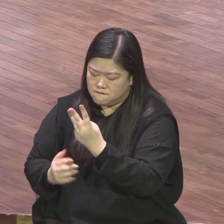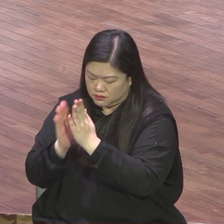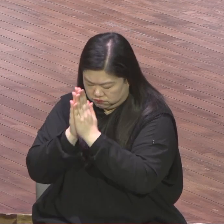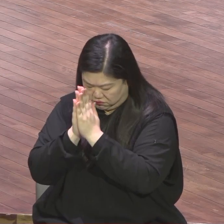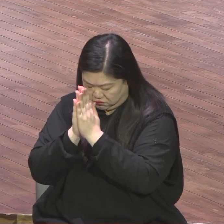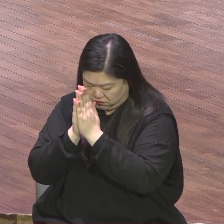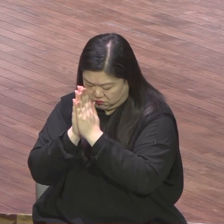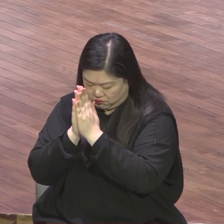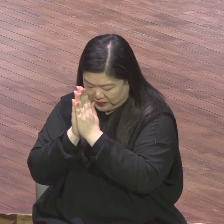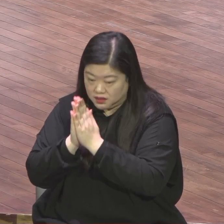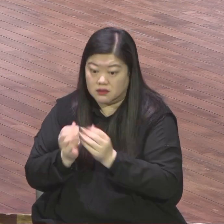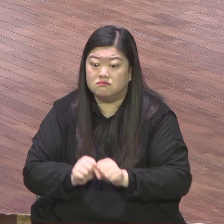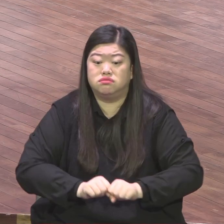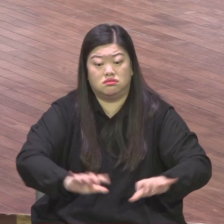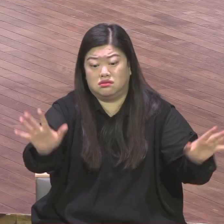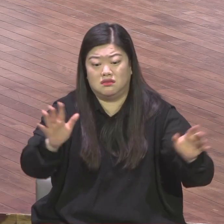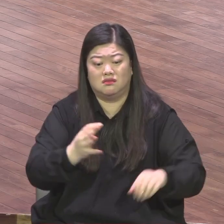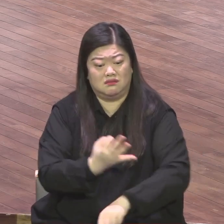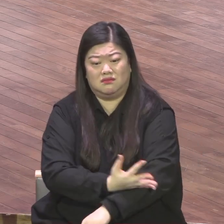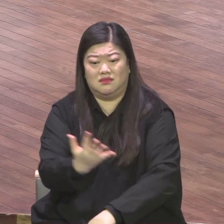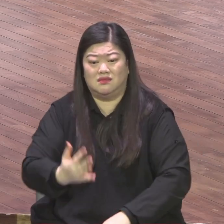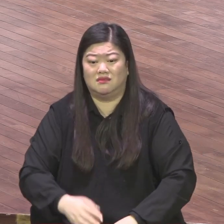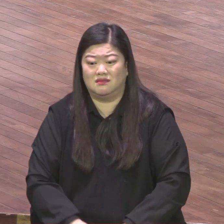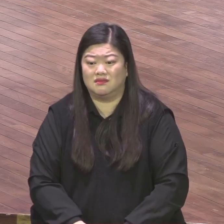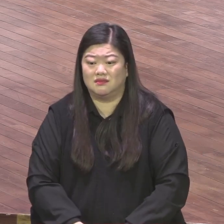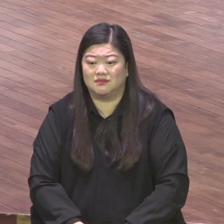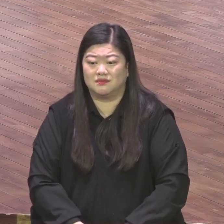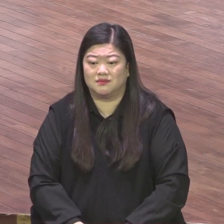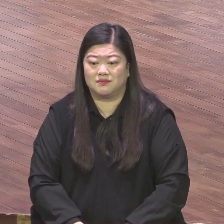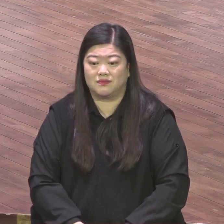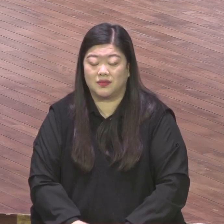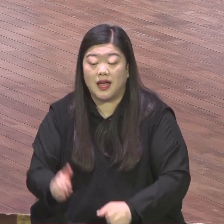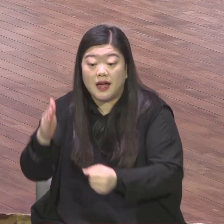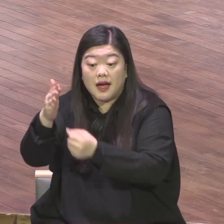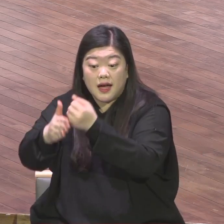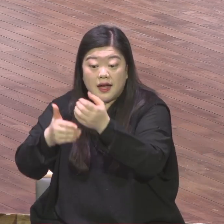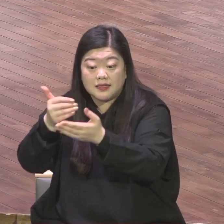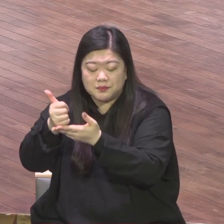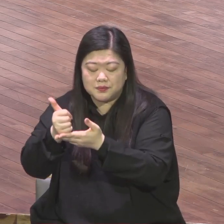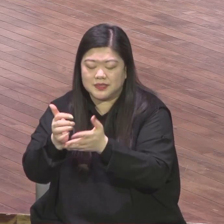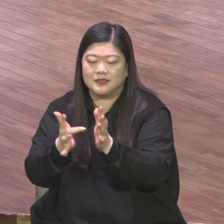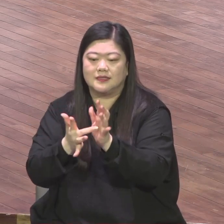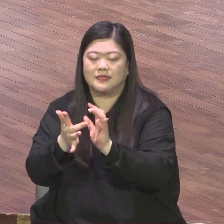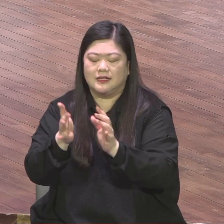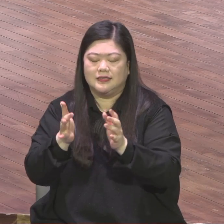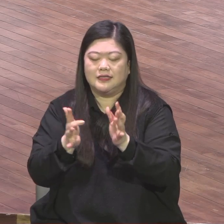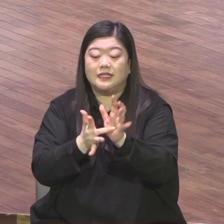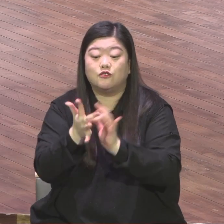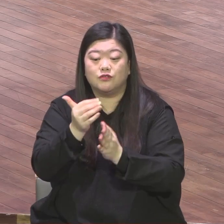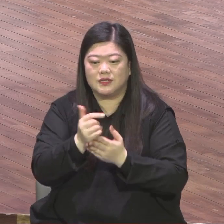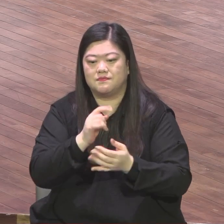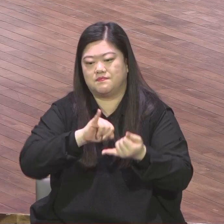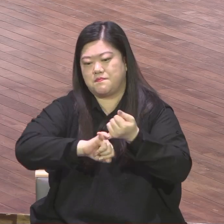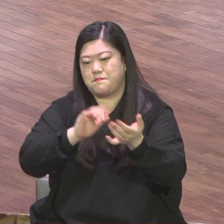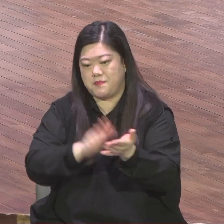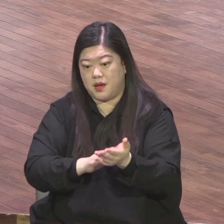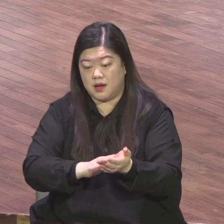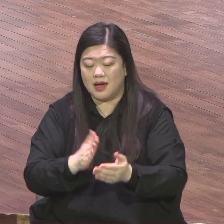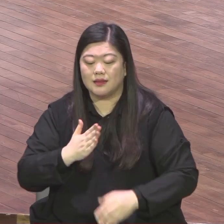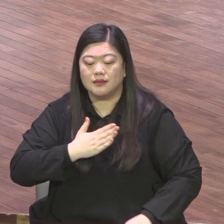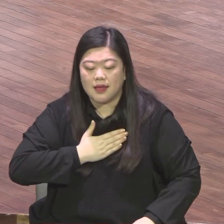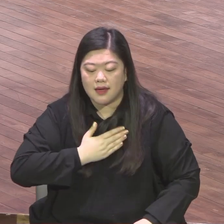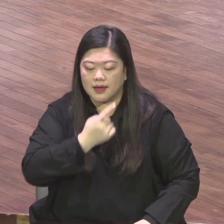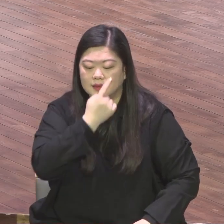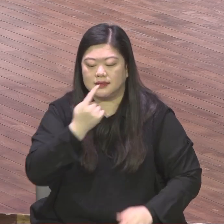내 증인이 되라가 아니라니까요. 내 증인이 되리라. 종교는 내가 하는 것이기 때문에 힘들 수밖에